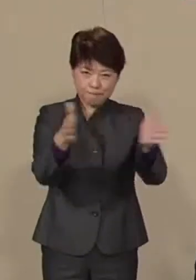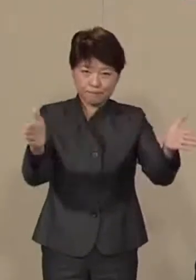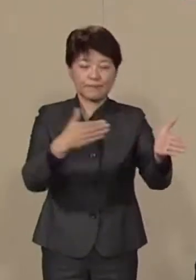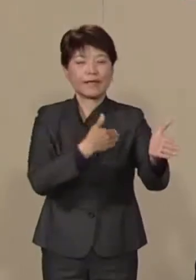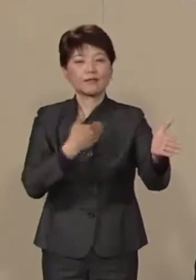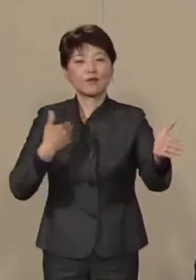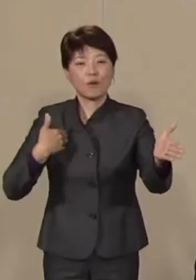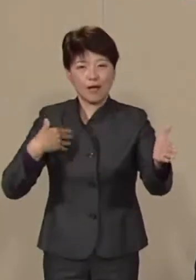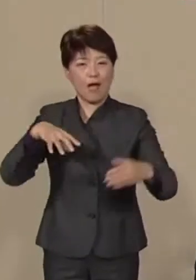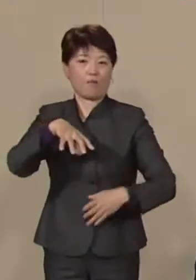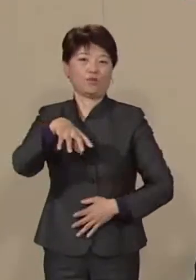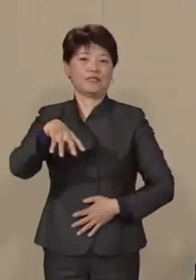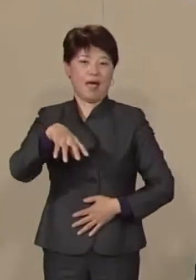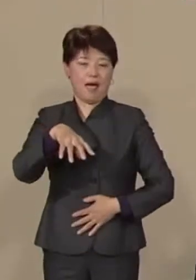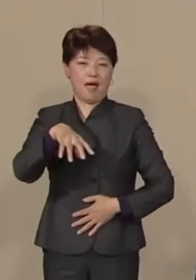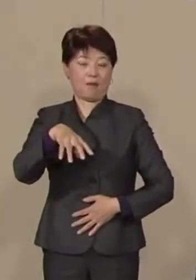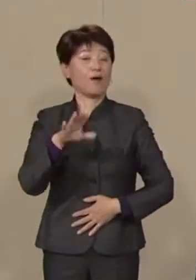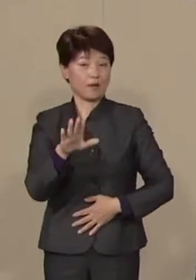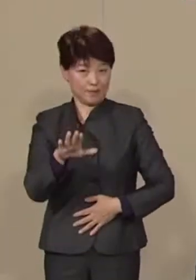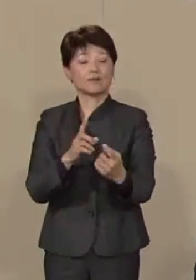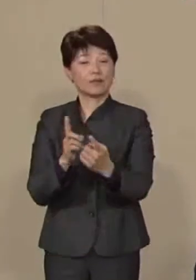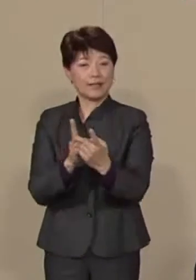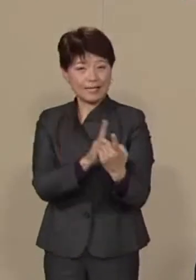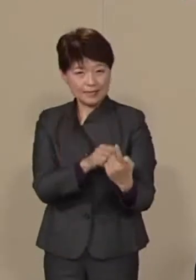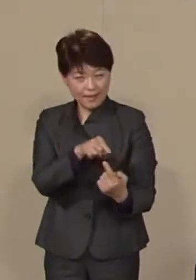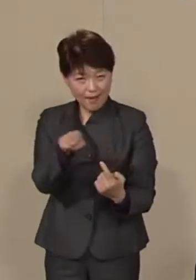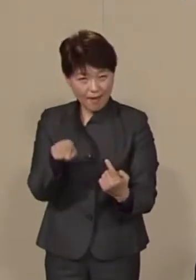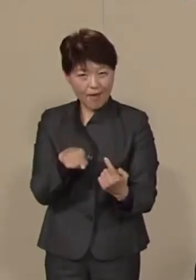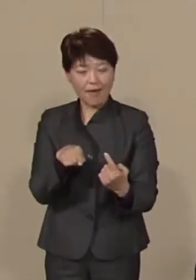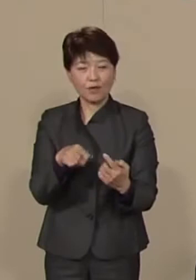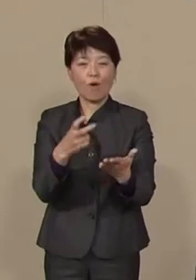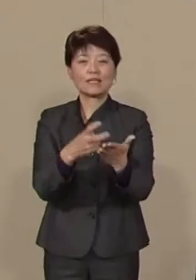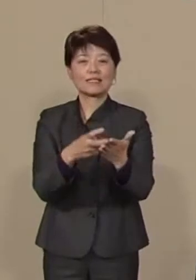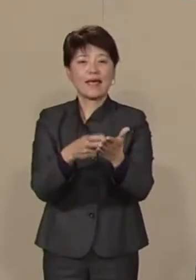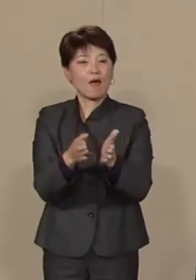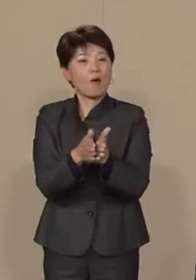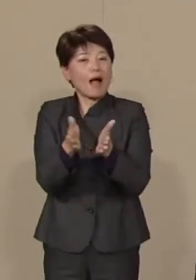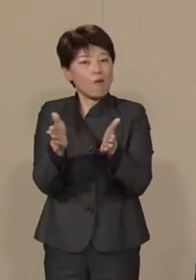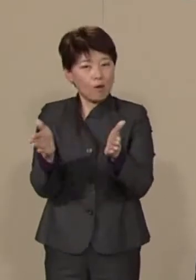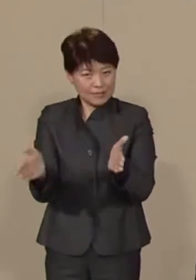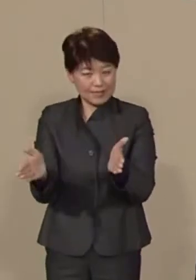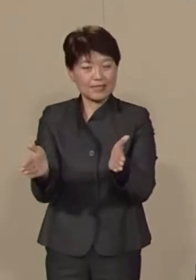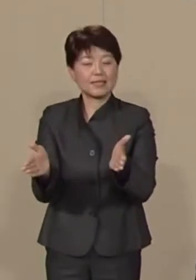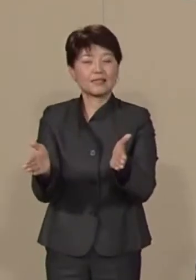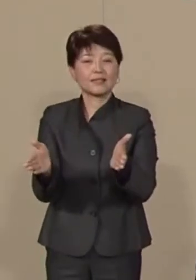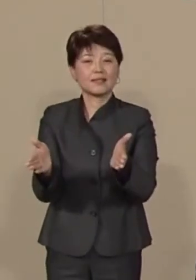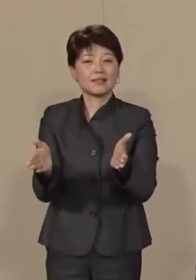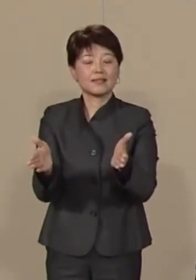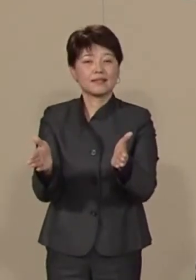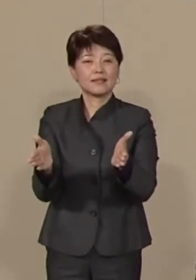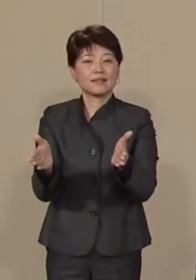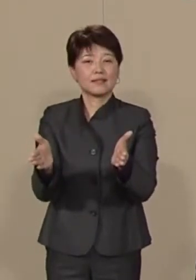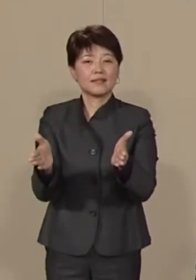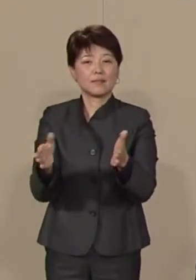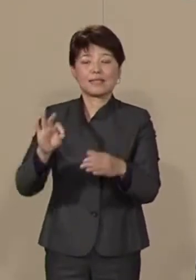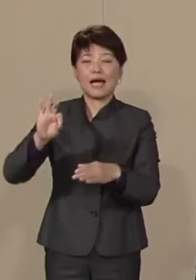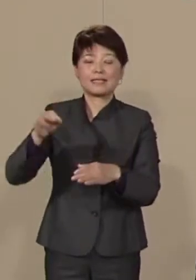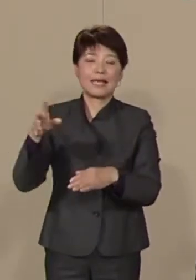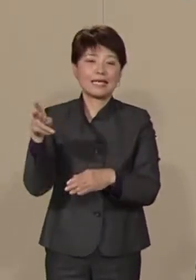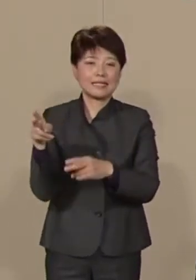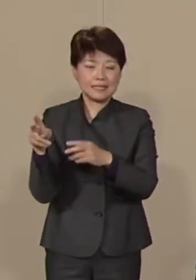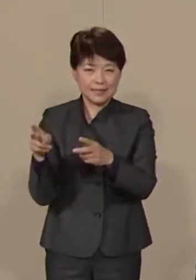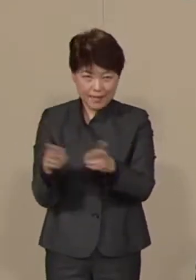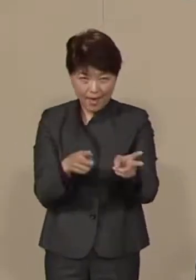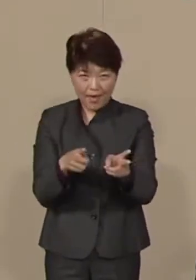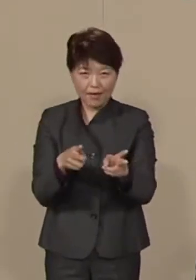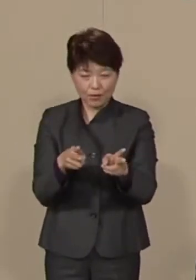もあるんですね規制を緩和をしさらには税制上の措置もとって